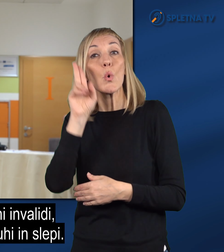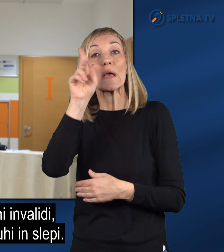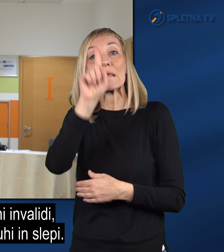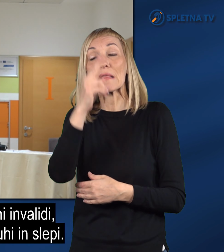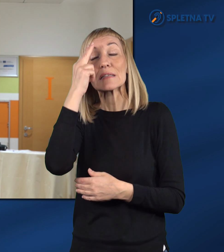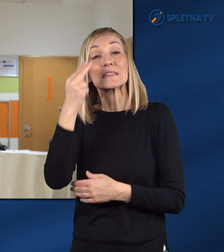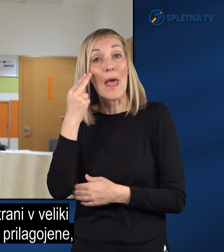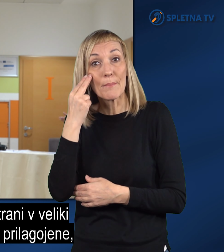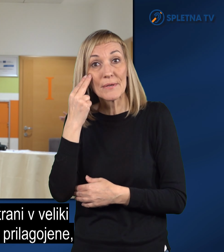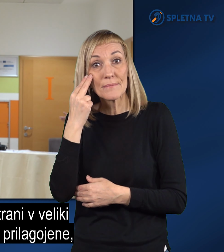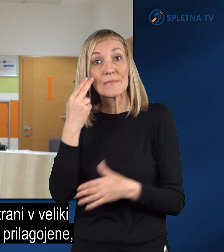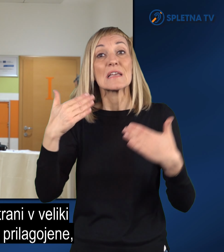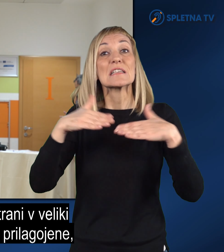slepi.